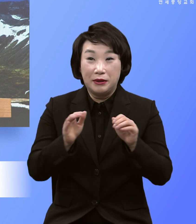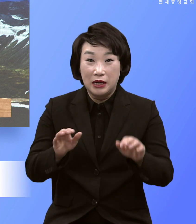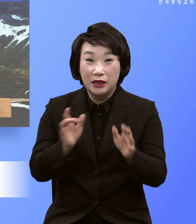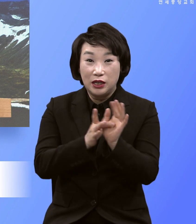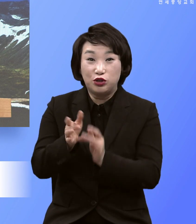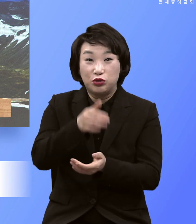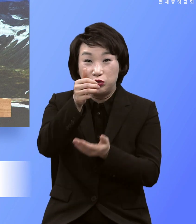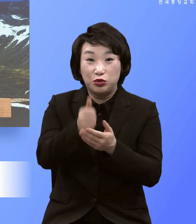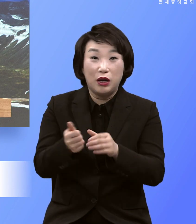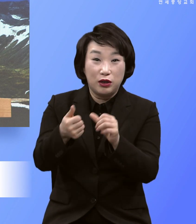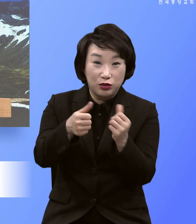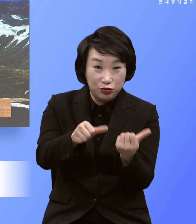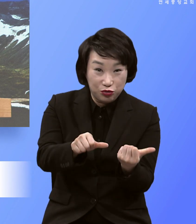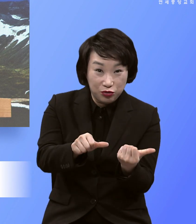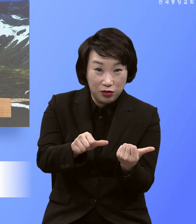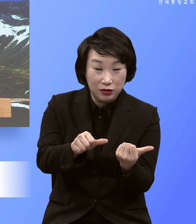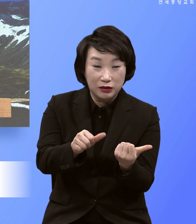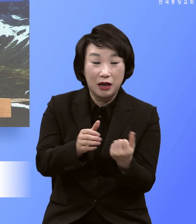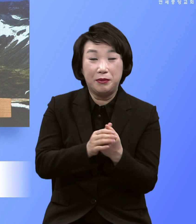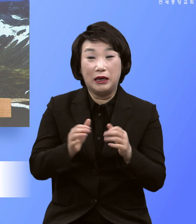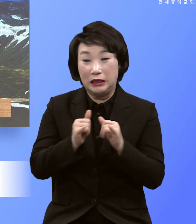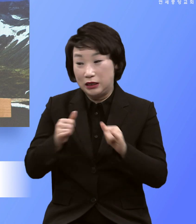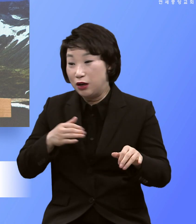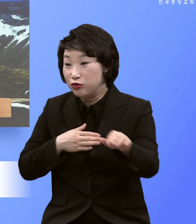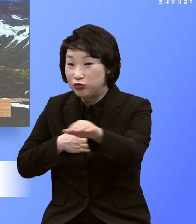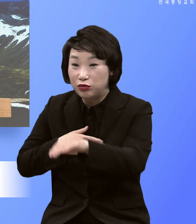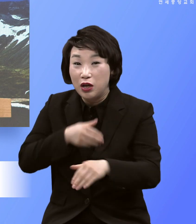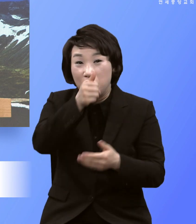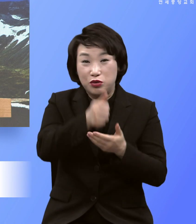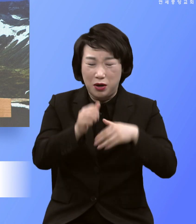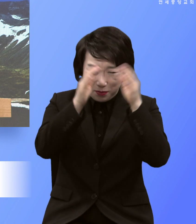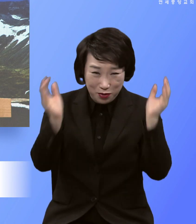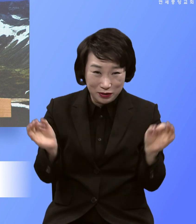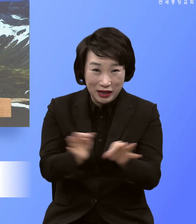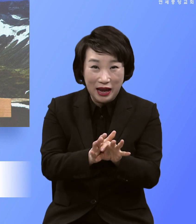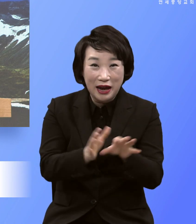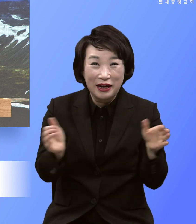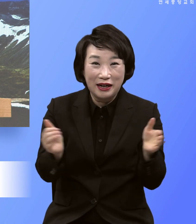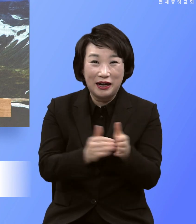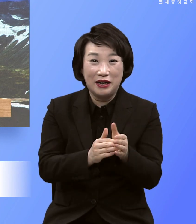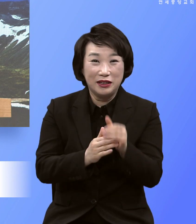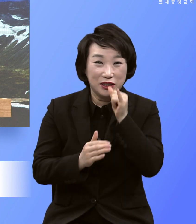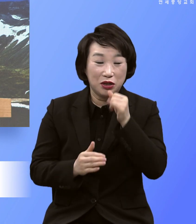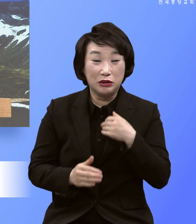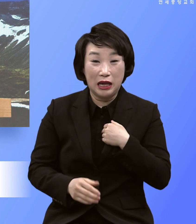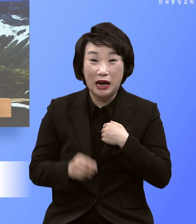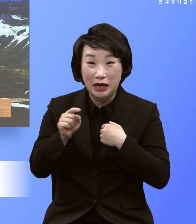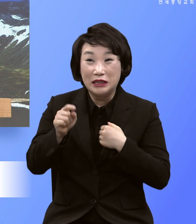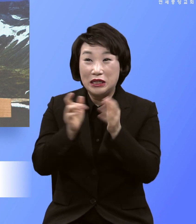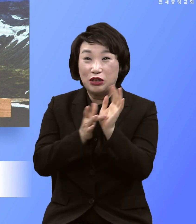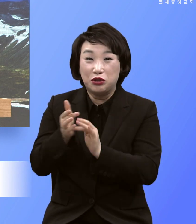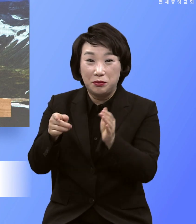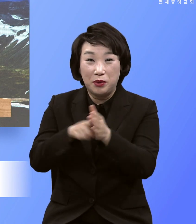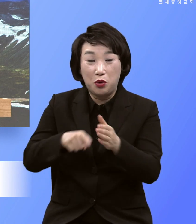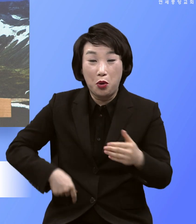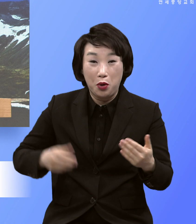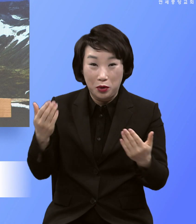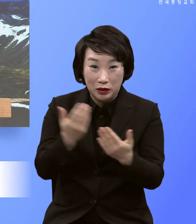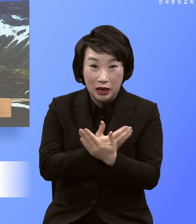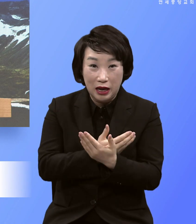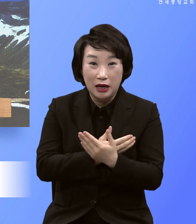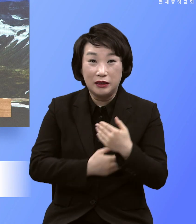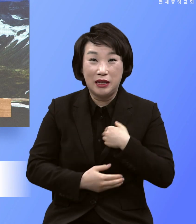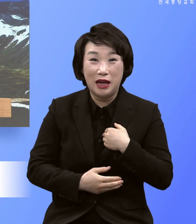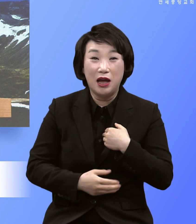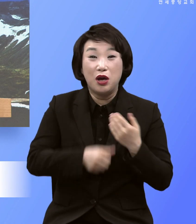예수 그리스도의 죽으심으로 인류의 죄가 무효될 때 내가 그를 믿고 회개함으로